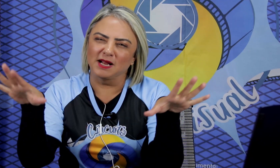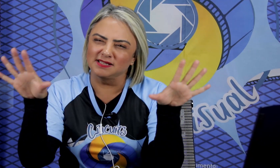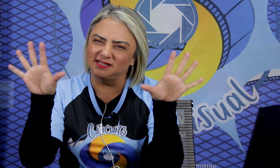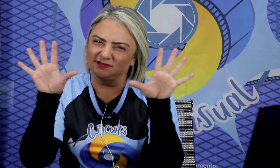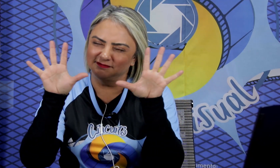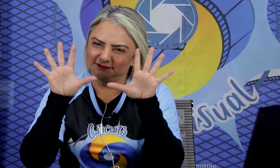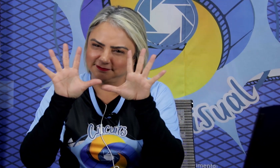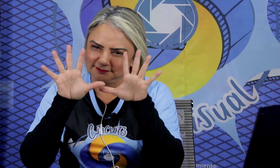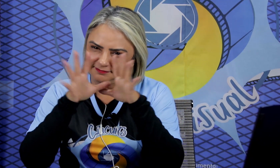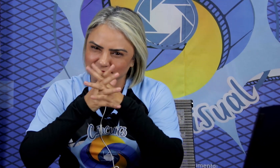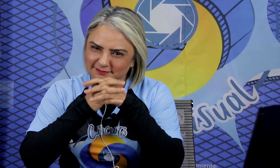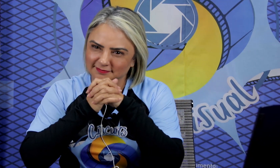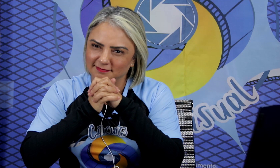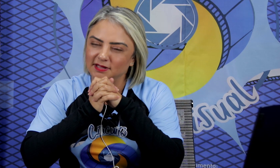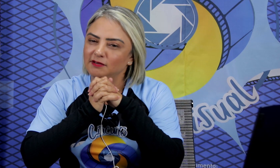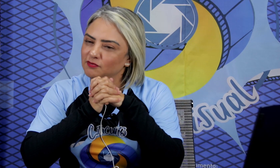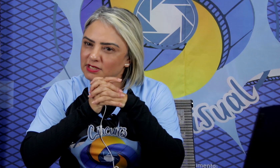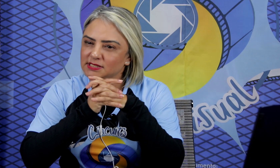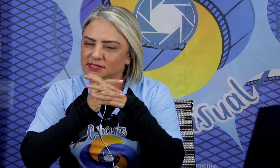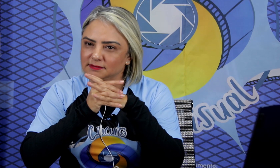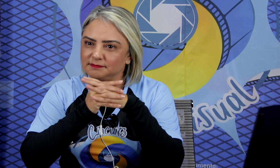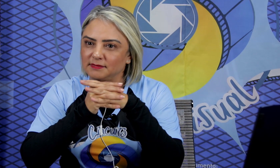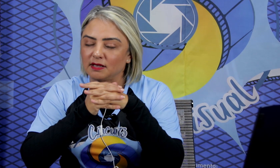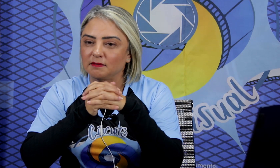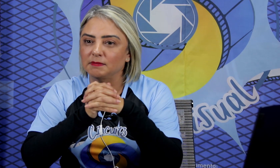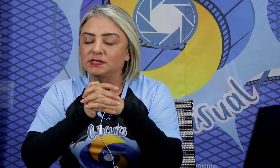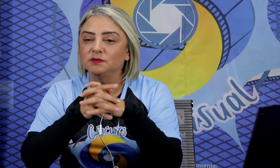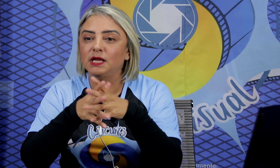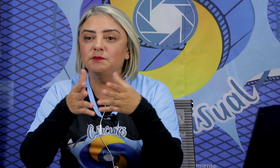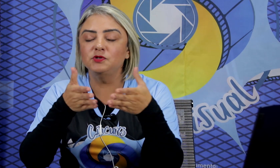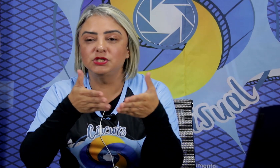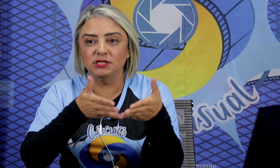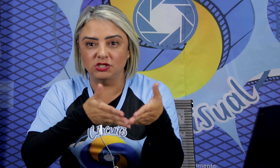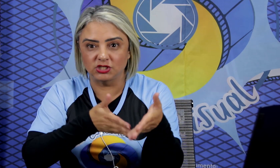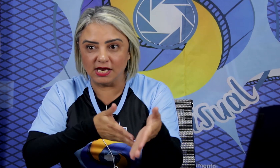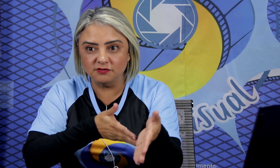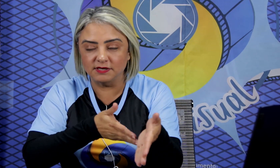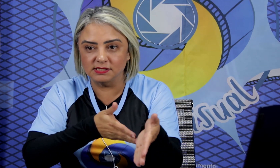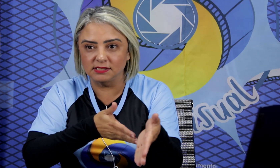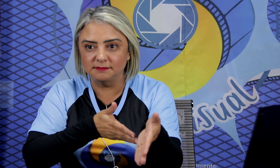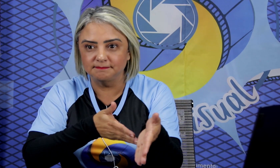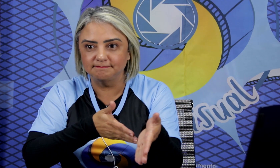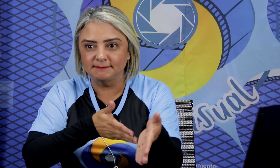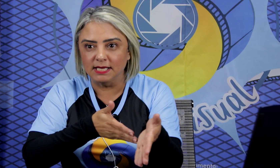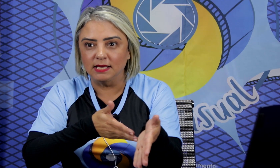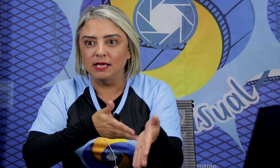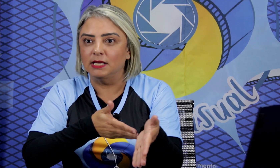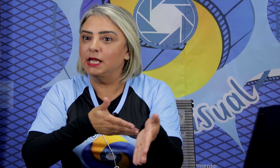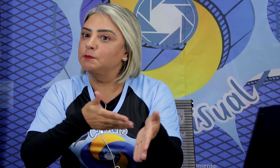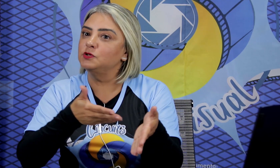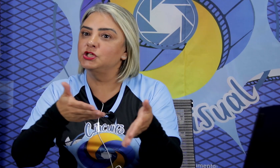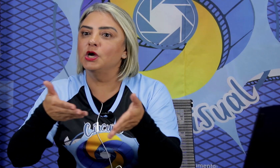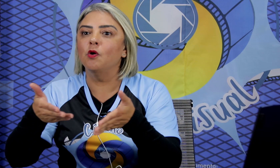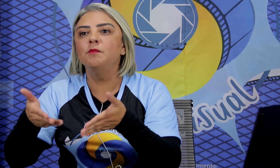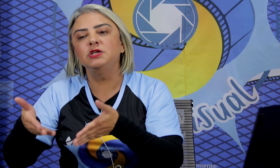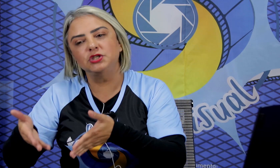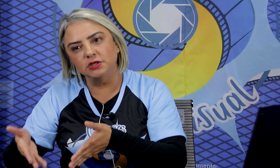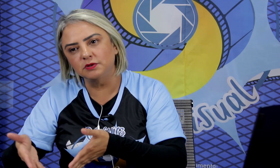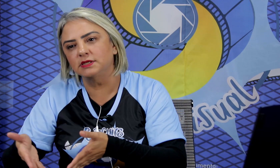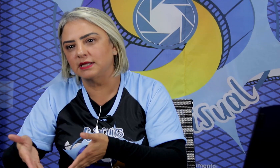Brasil. E foi assim. Mas eu nem podia deixar de fazer, nem podia omitir o que estava